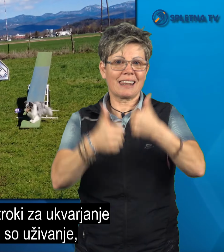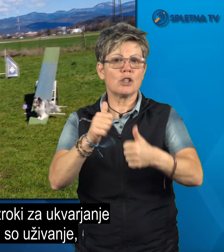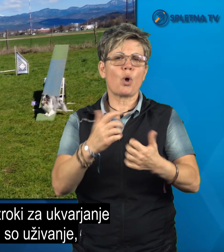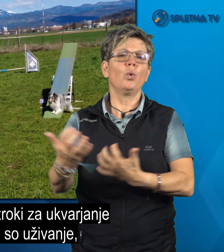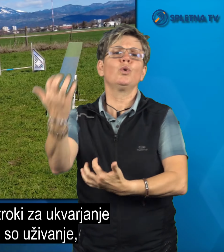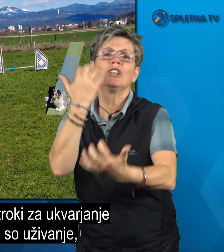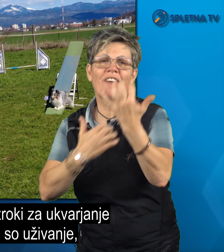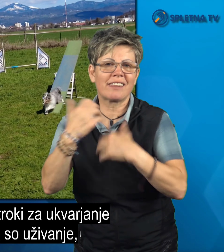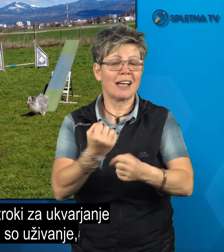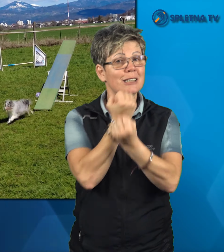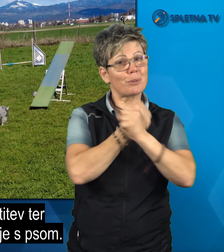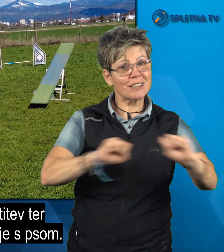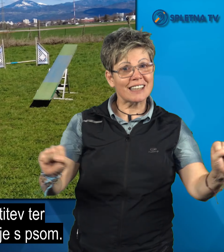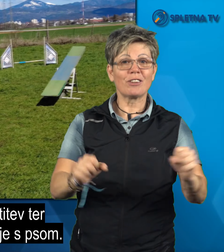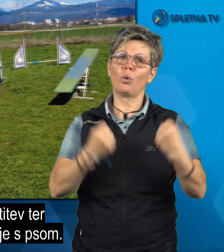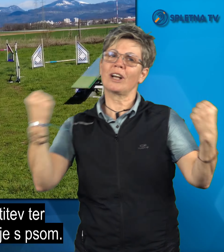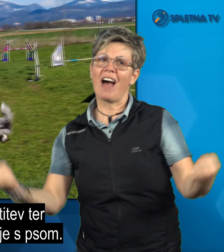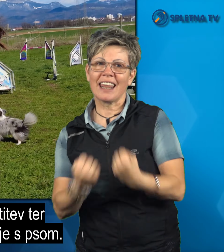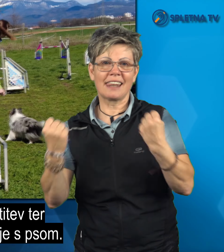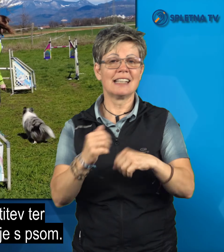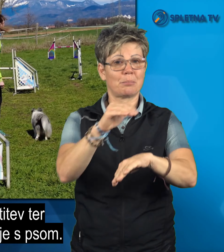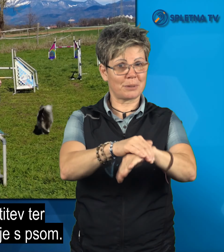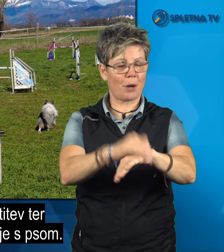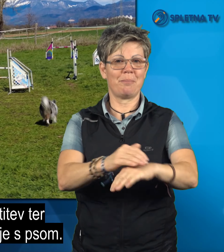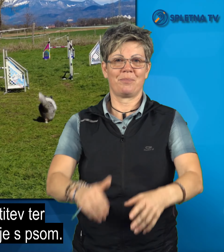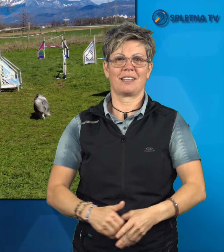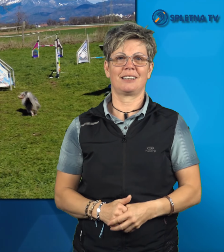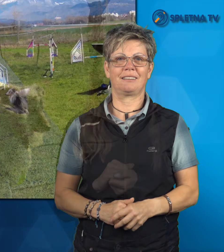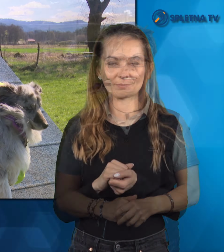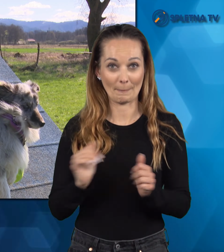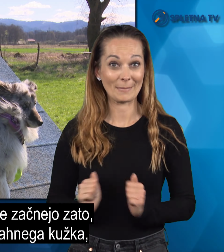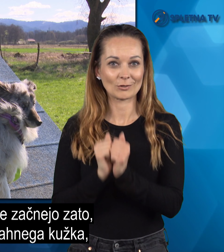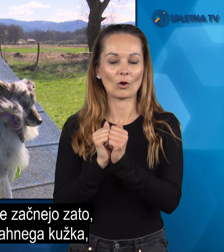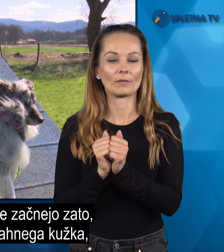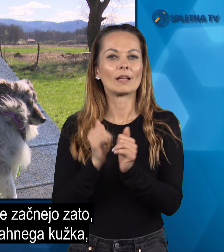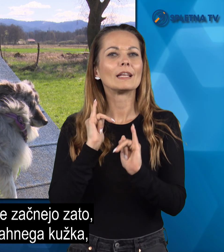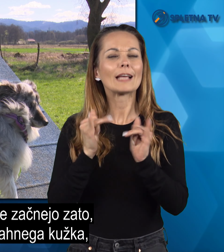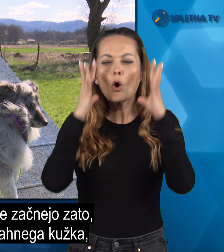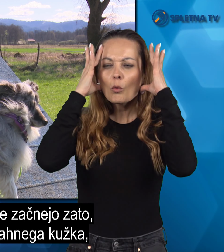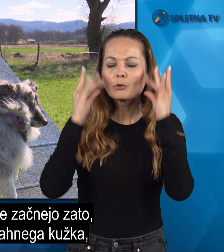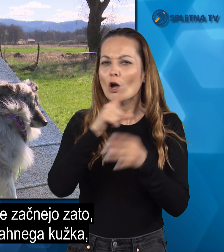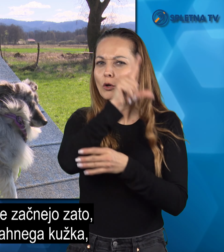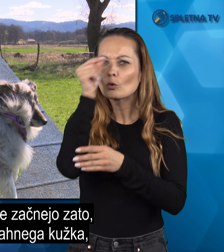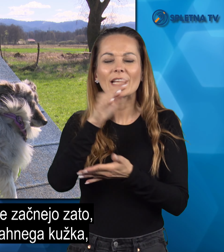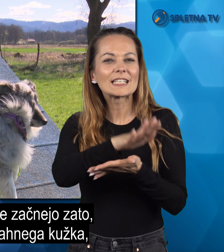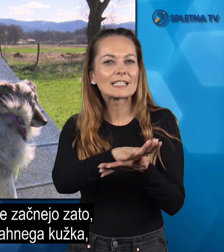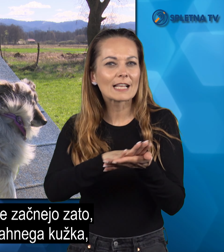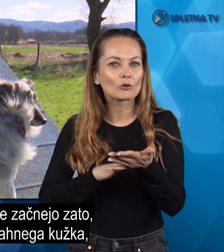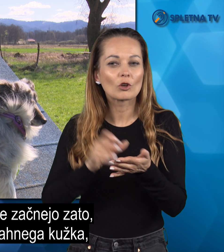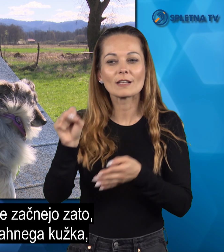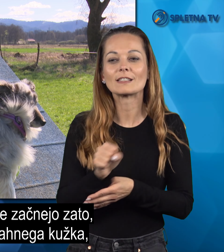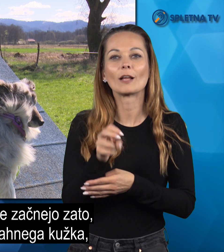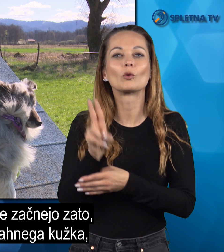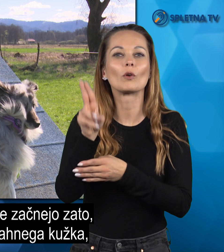so uživanje, sprostitev ter ukvarjanje s psom. Običajno ljudje začnejo zato,